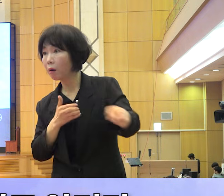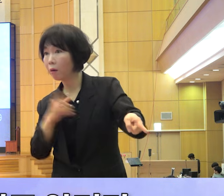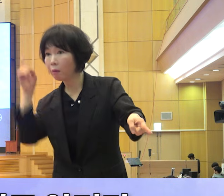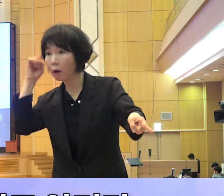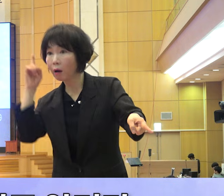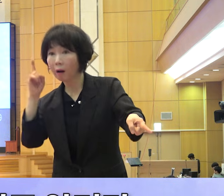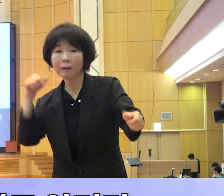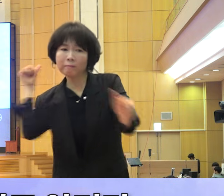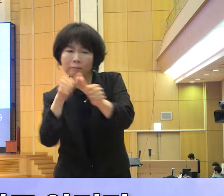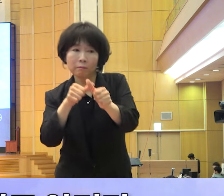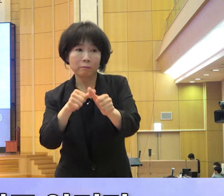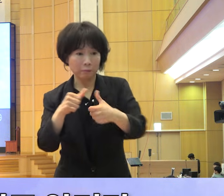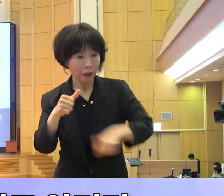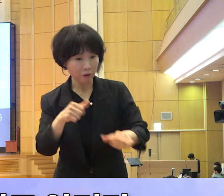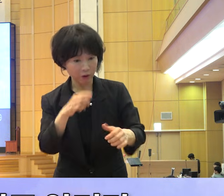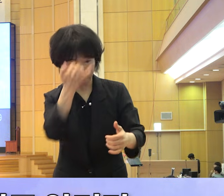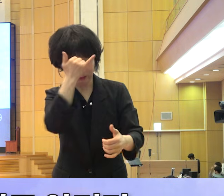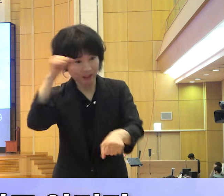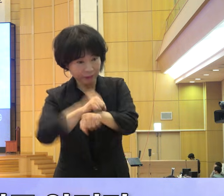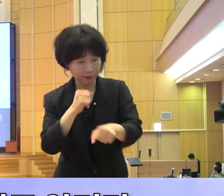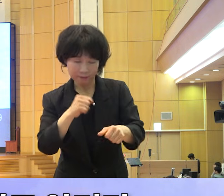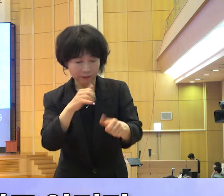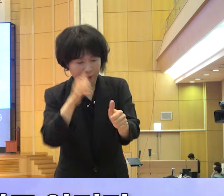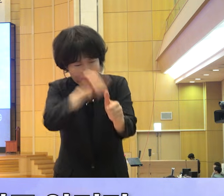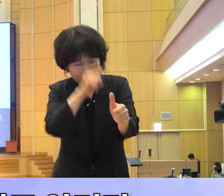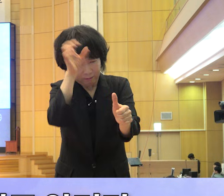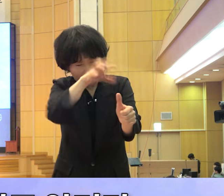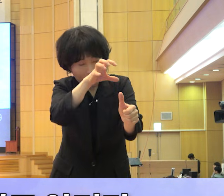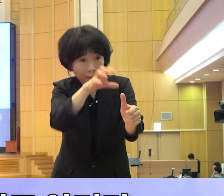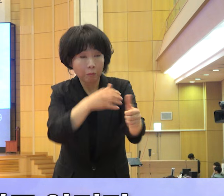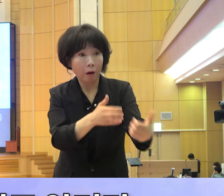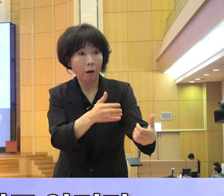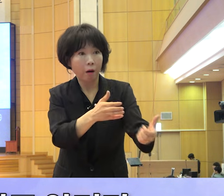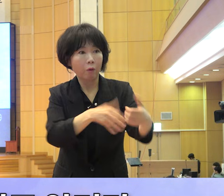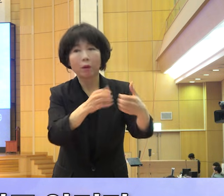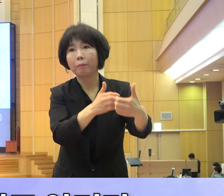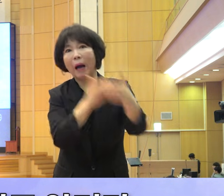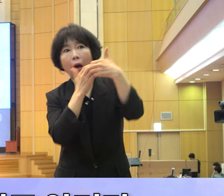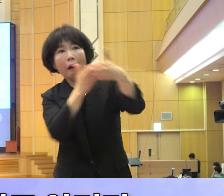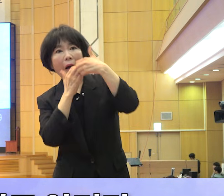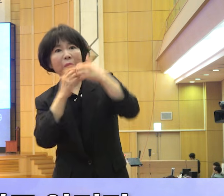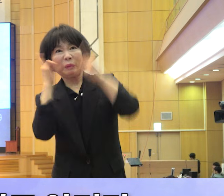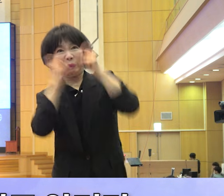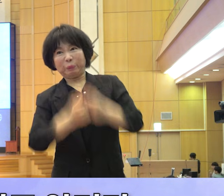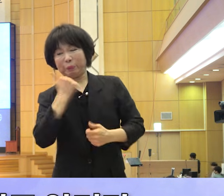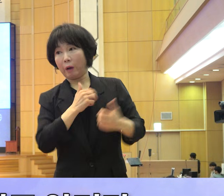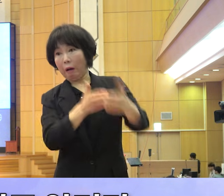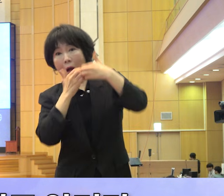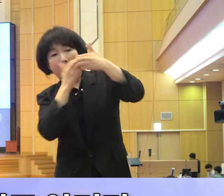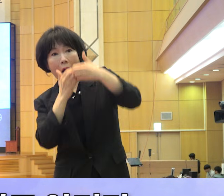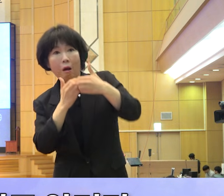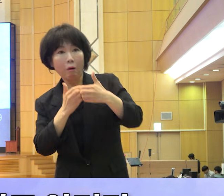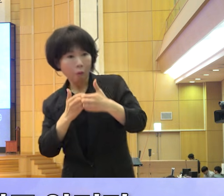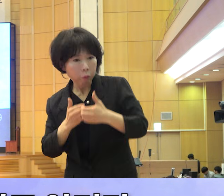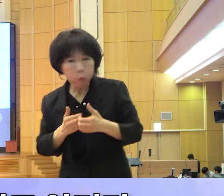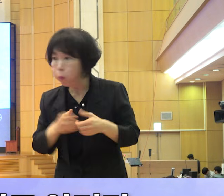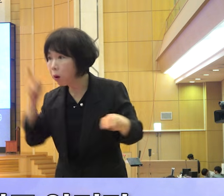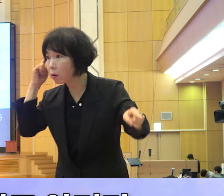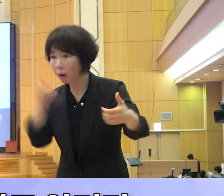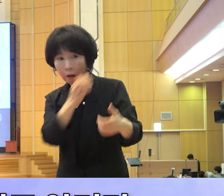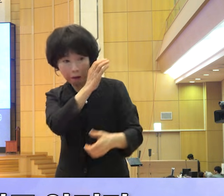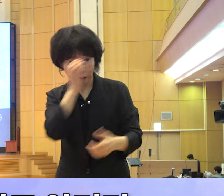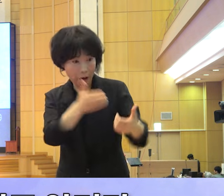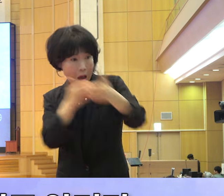좋은 말로 받아들이는 게 아니라 꼭 잔소리로 받아들이거든. 그래가지고 짜증을 내거나 반항을 하거나